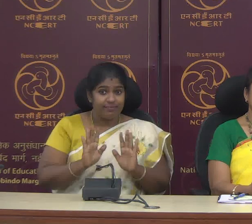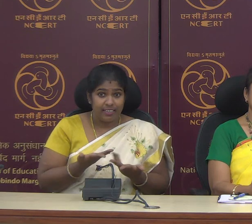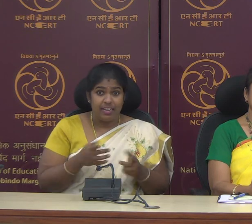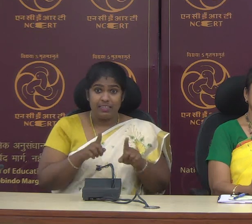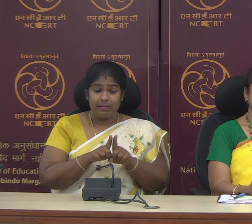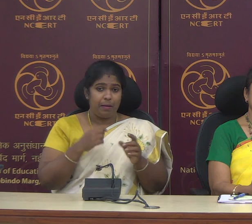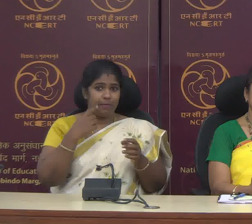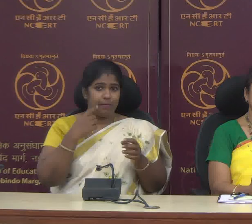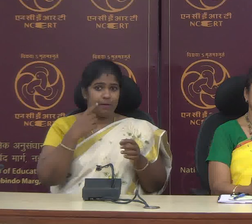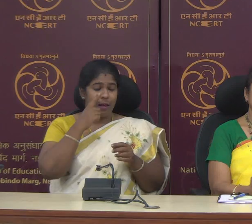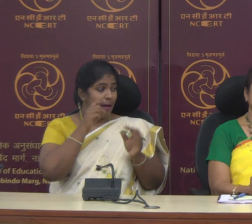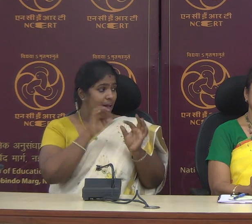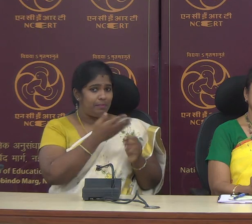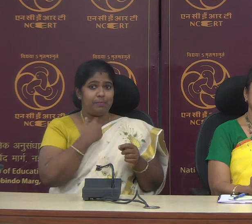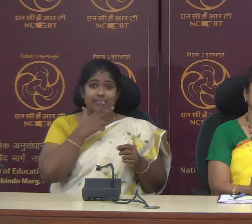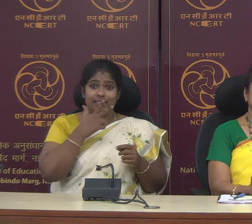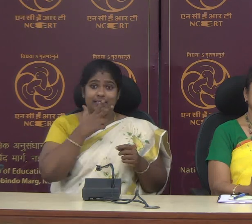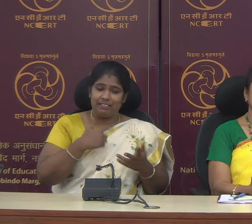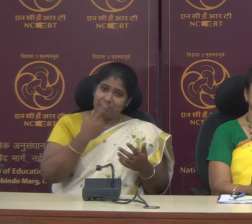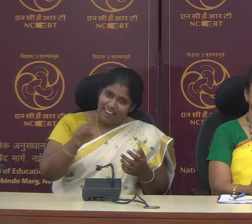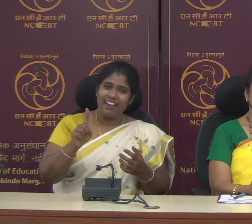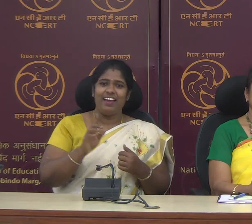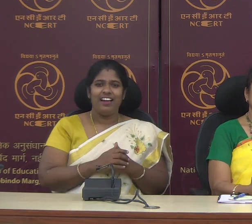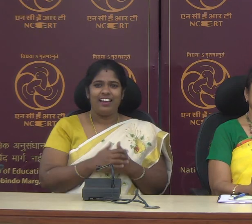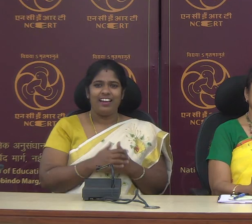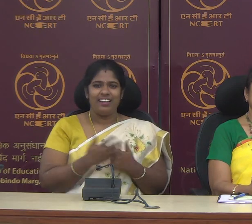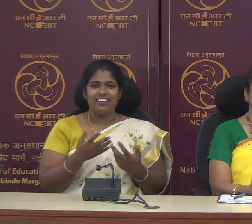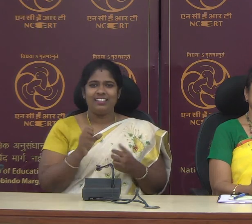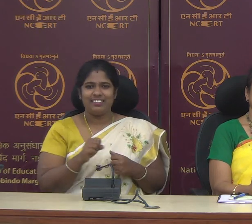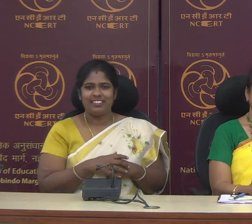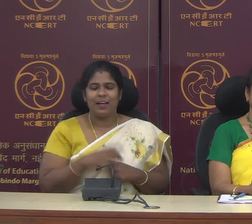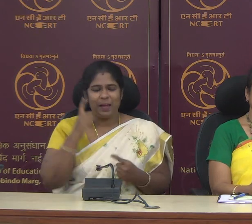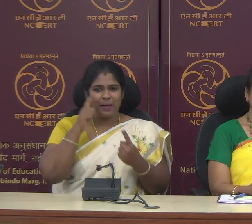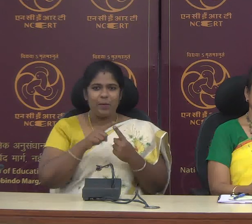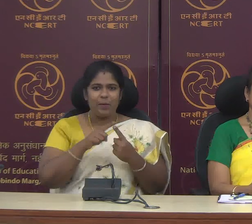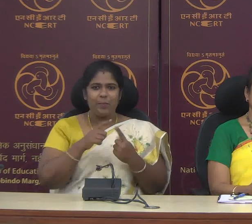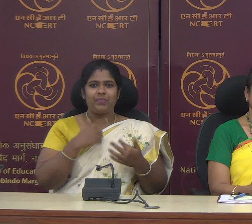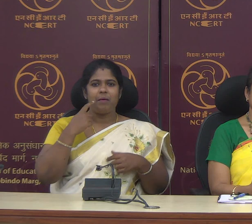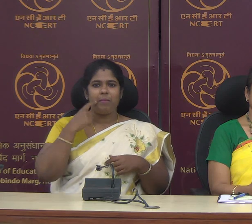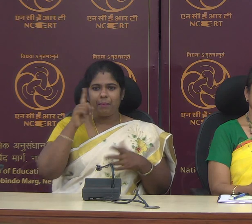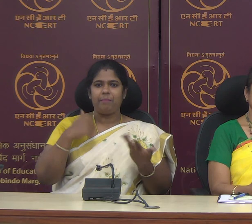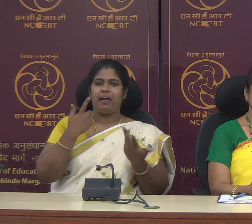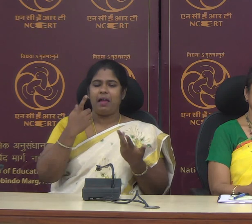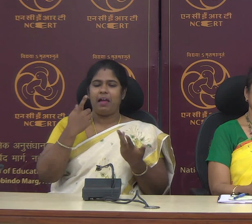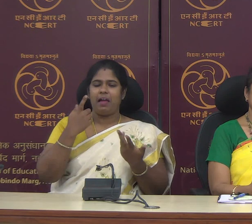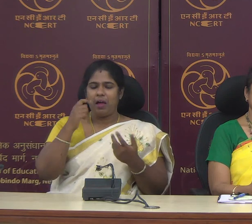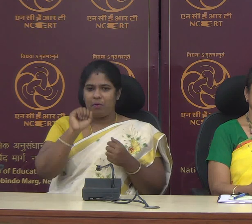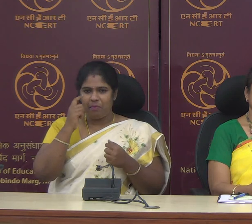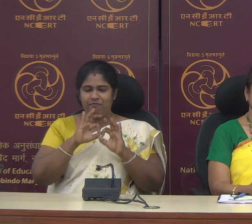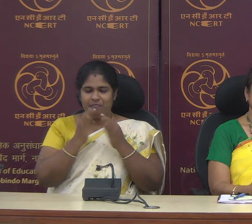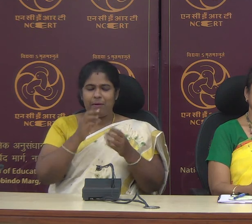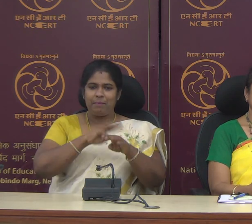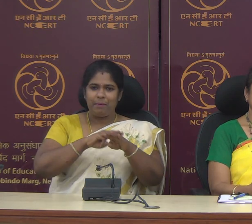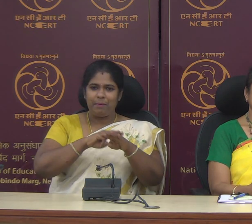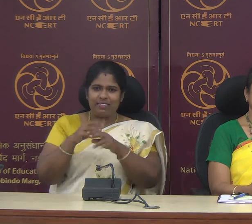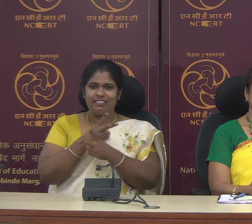भारती मैम ने, वो बिल्कुल सही है कि हम बचपन से ही ऐसा करते आ रहे होते हैं। घरों में भी हम अपने माता पिता के साथ, अपने भाई बहन के साथ इशारों इशारों में बात करते हैं।